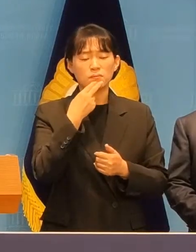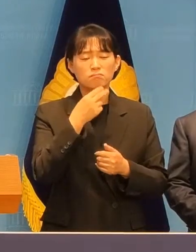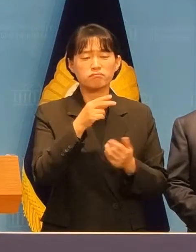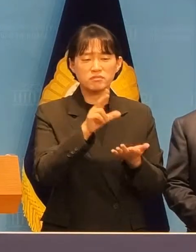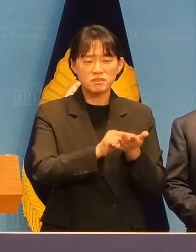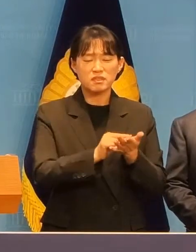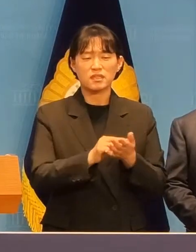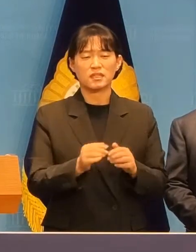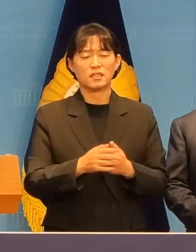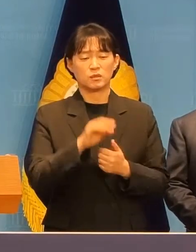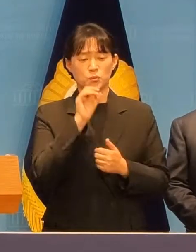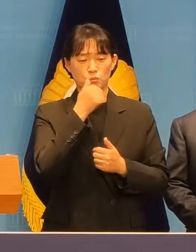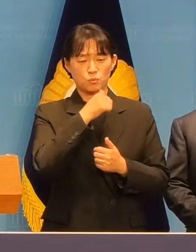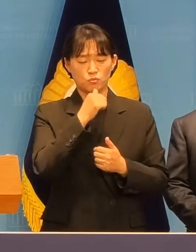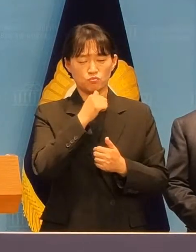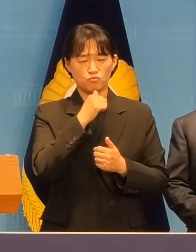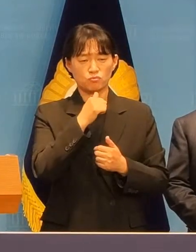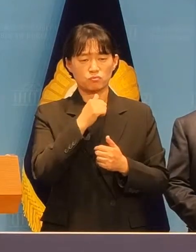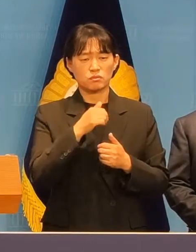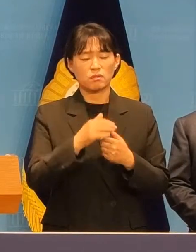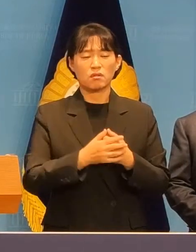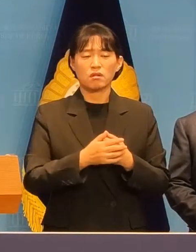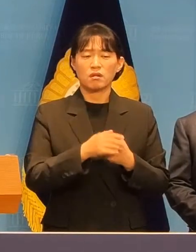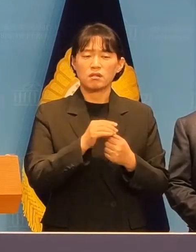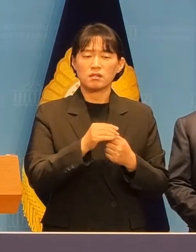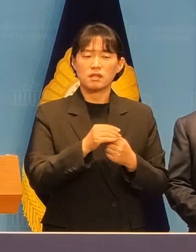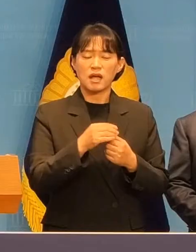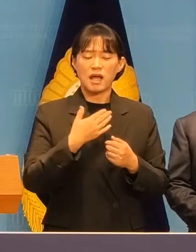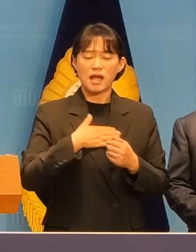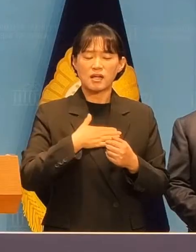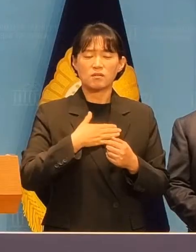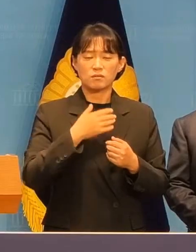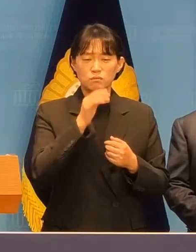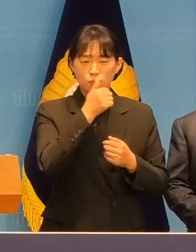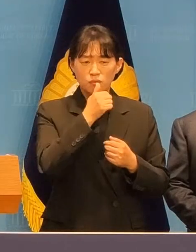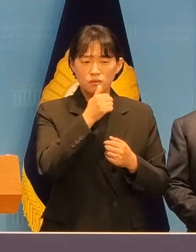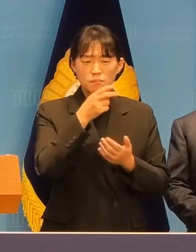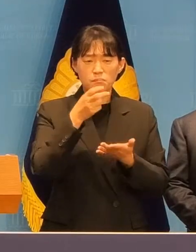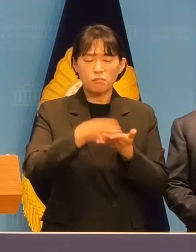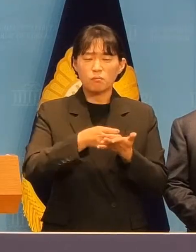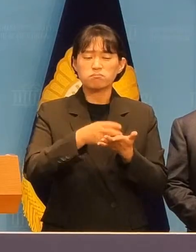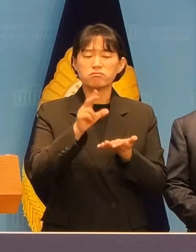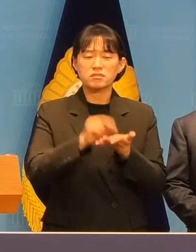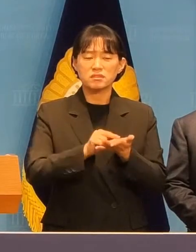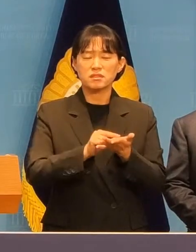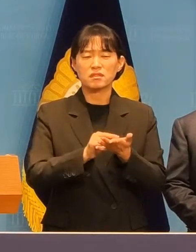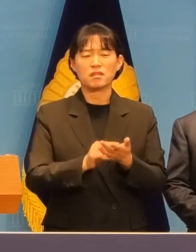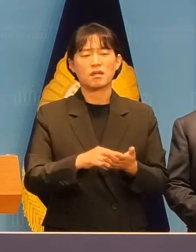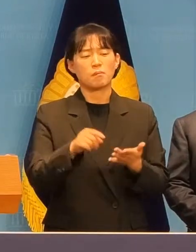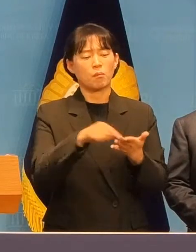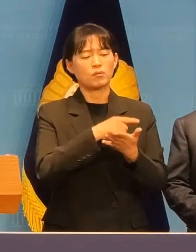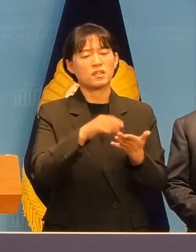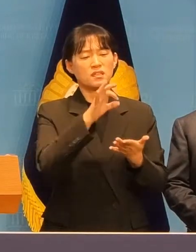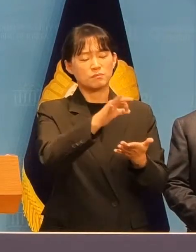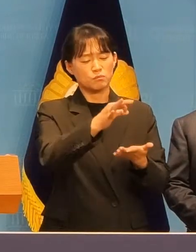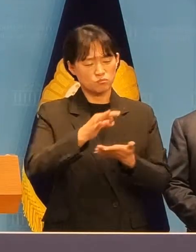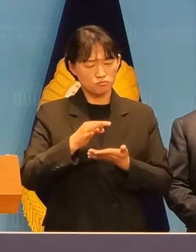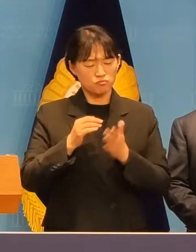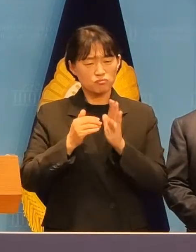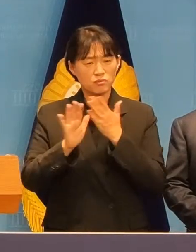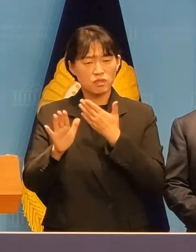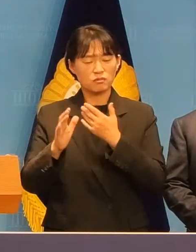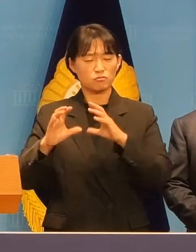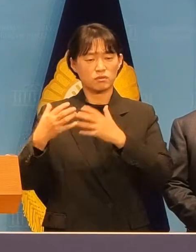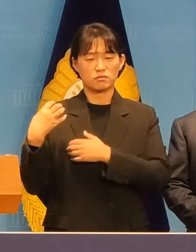소송 중개 알선 행위를 차단하지 못한 법의 공백, 보상금 지급 이후